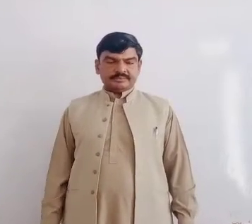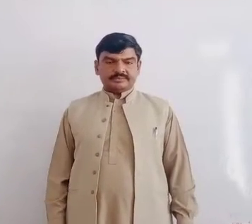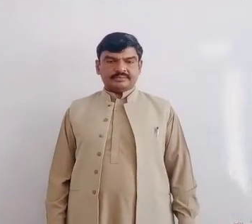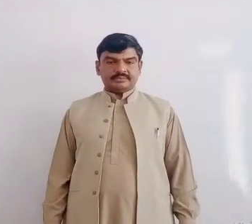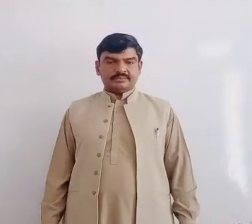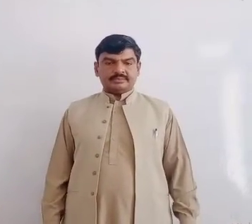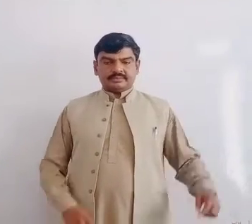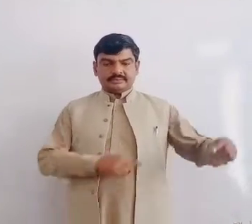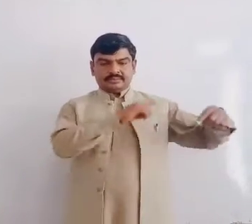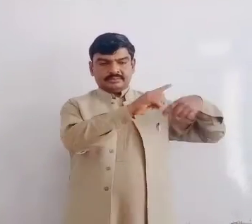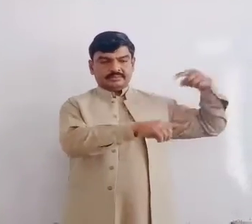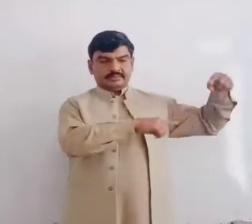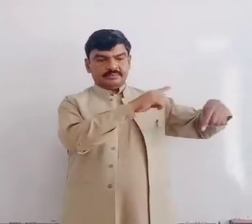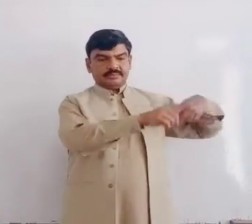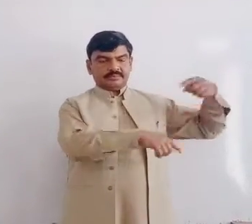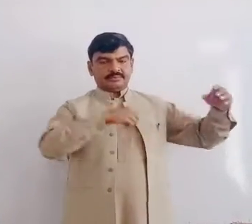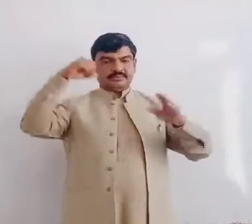मीकानी तवानाई,